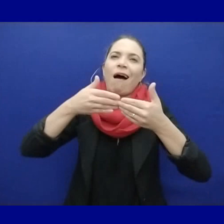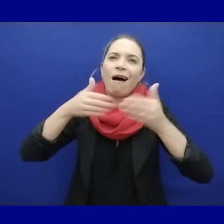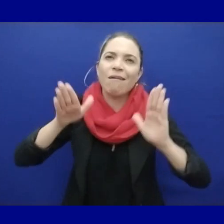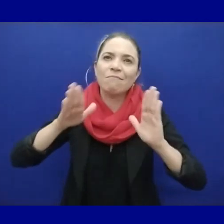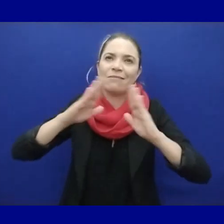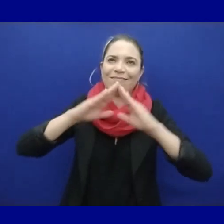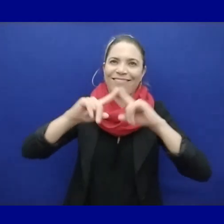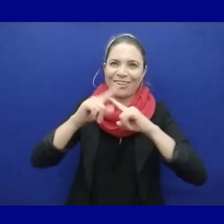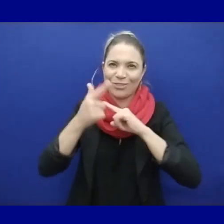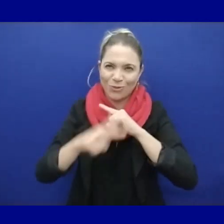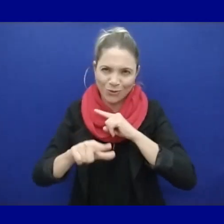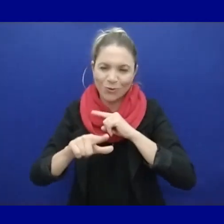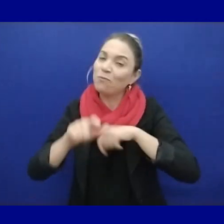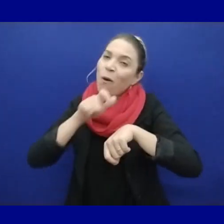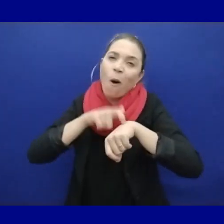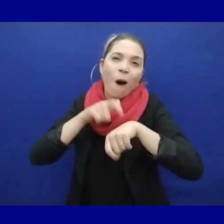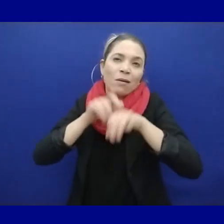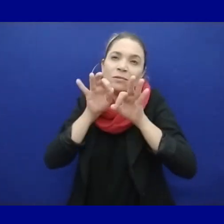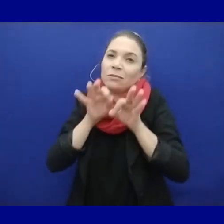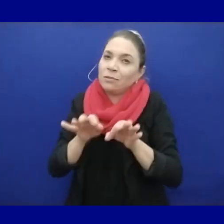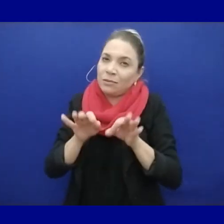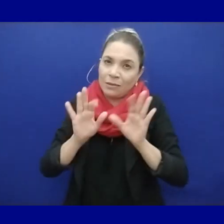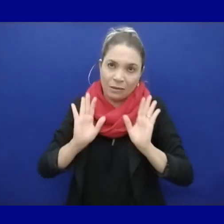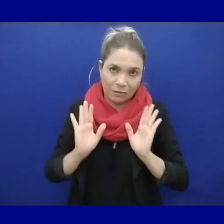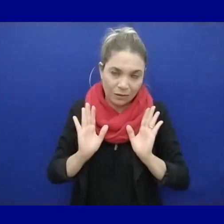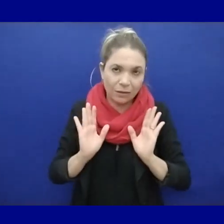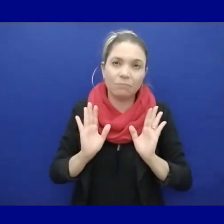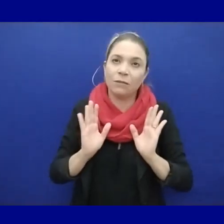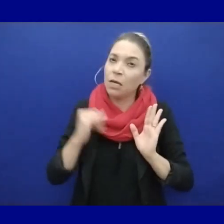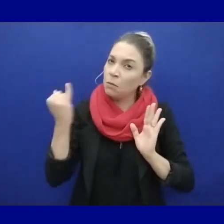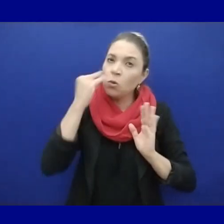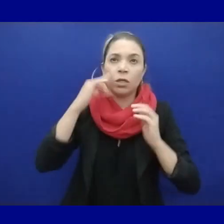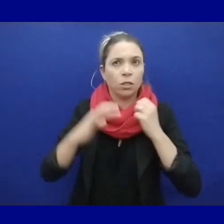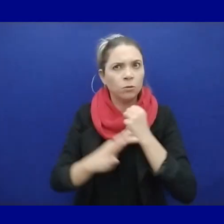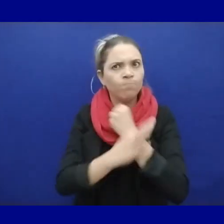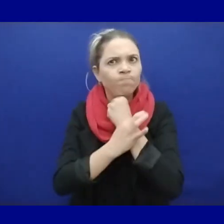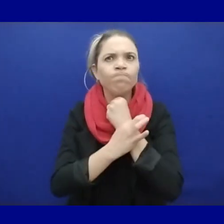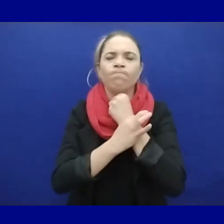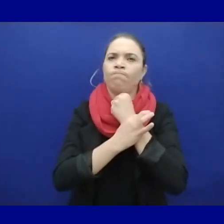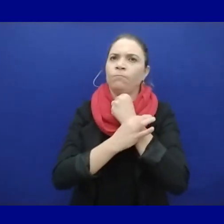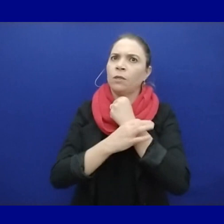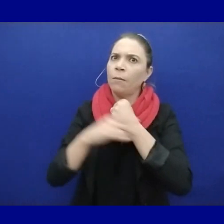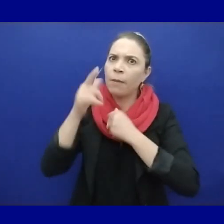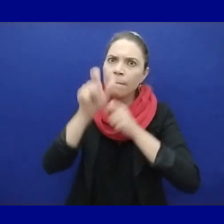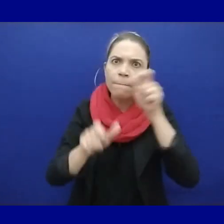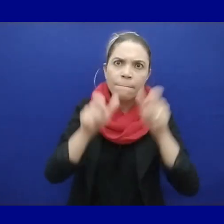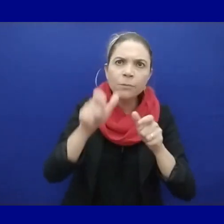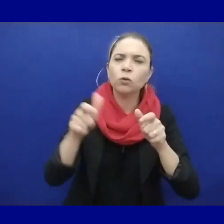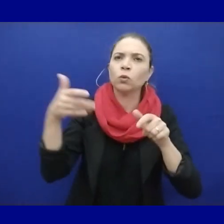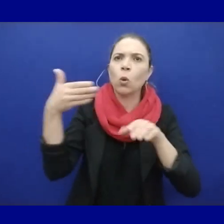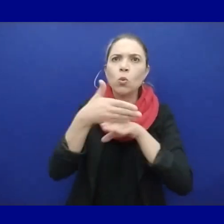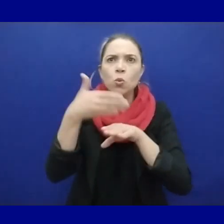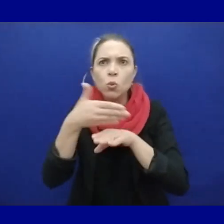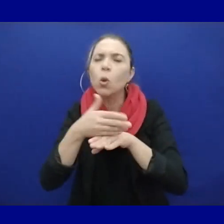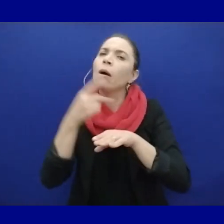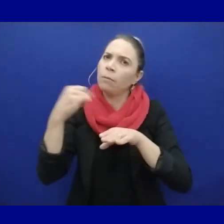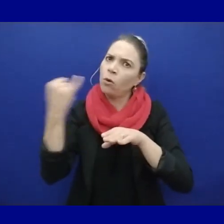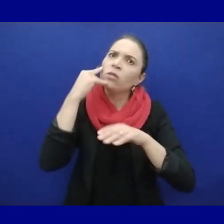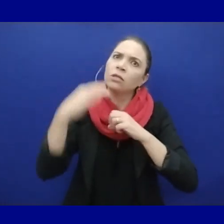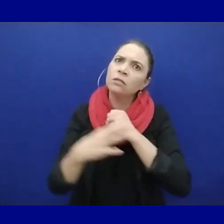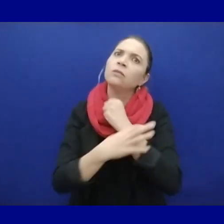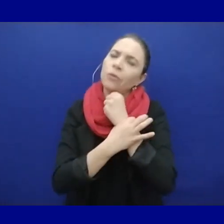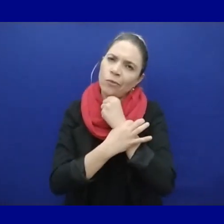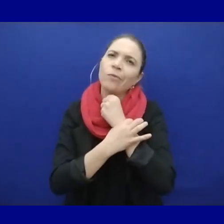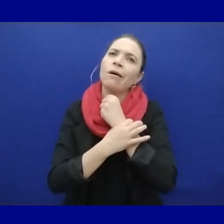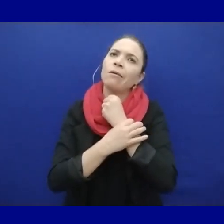reuniões presenciais em tempo oportuno, com segurança para todas as pessoas que celebram ao Senhor